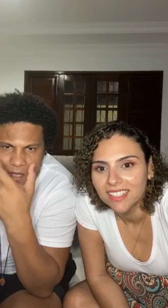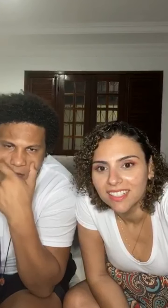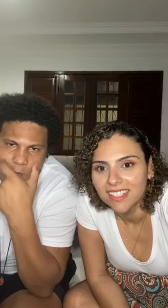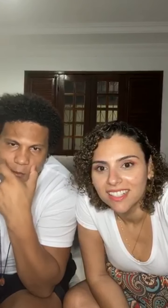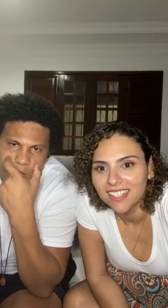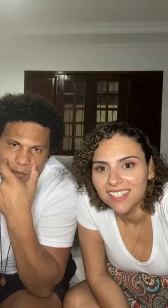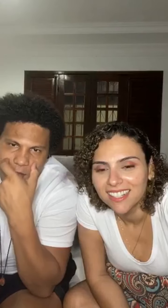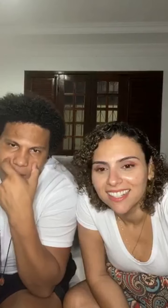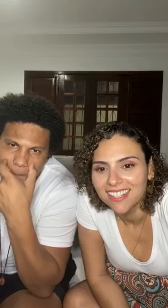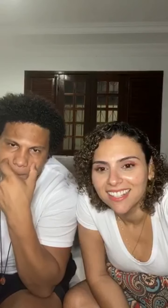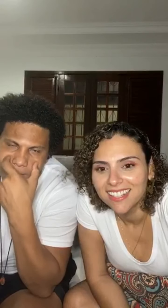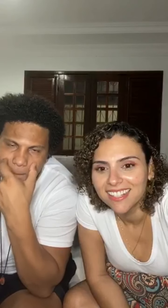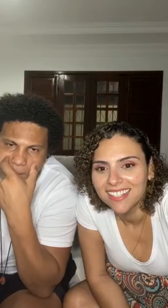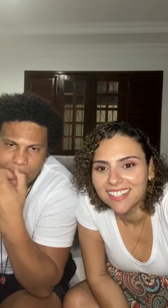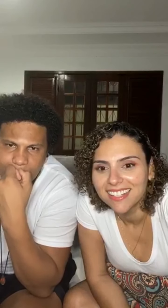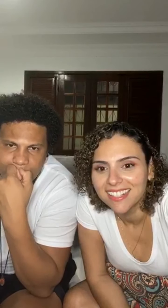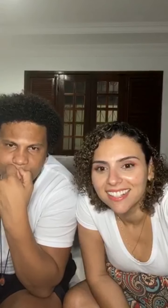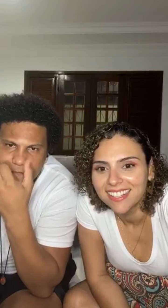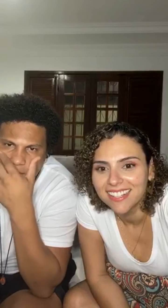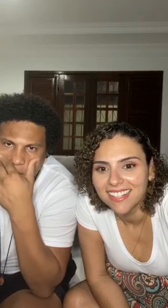Ah, eu vou.